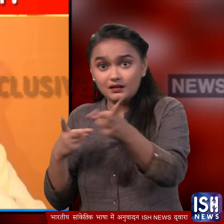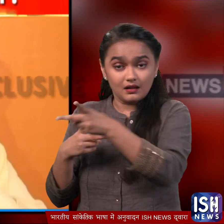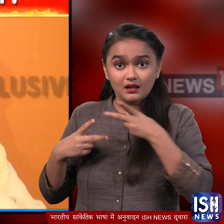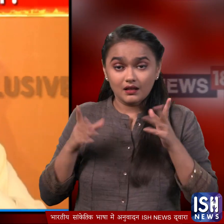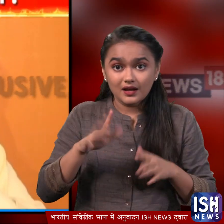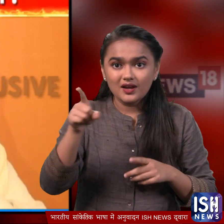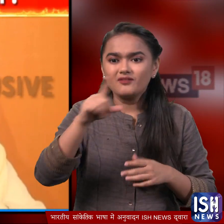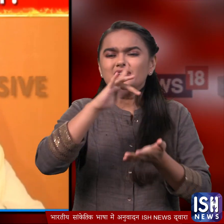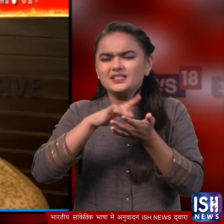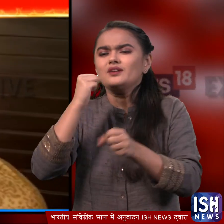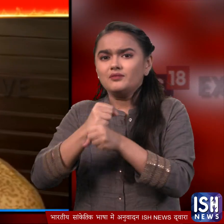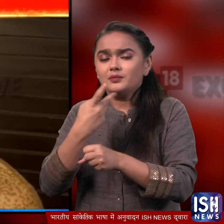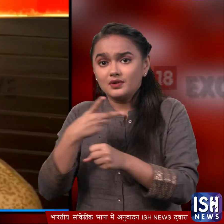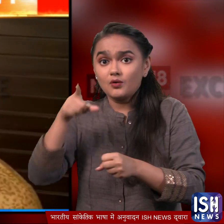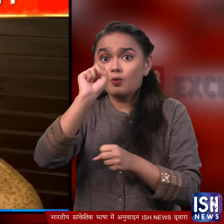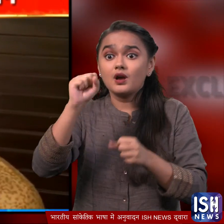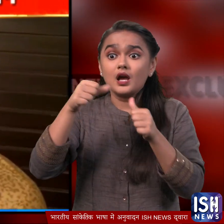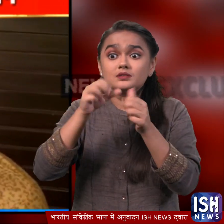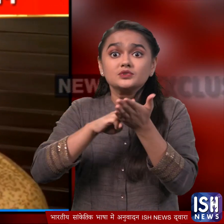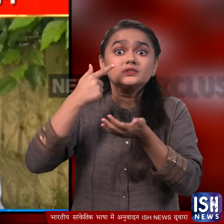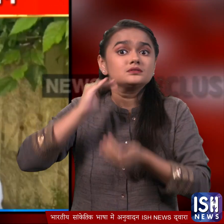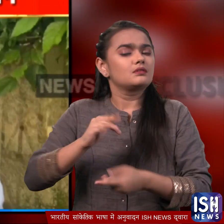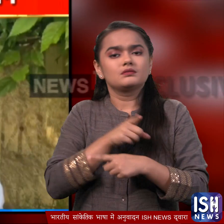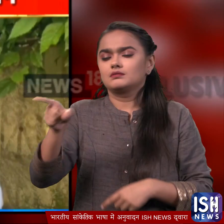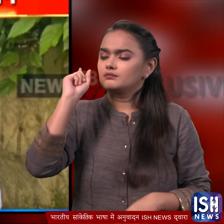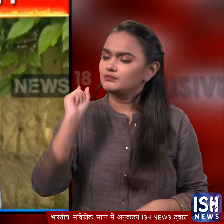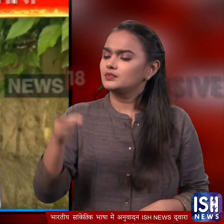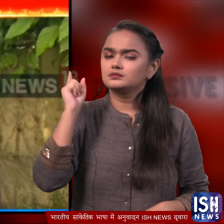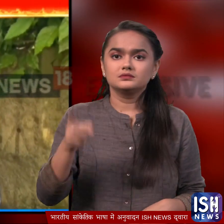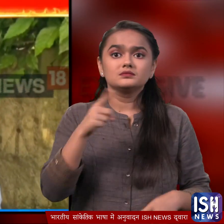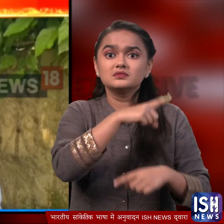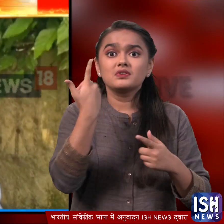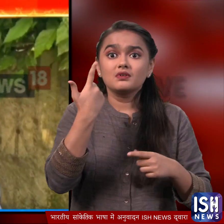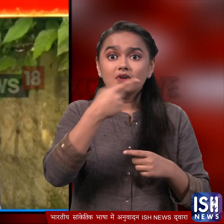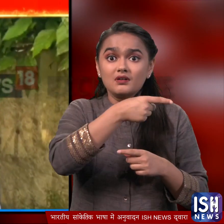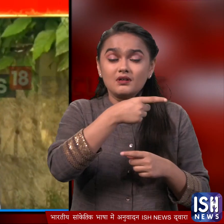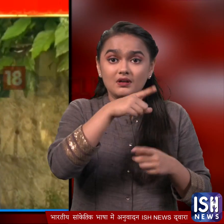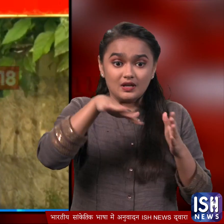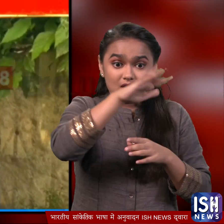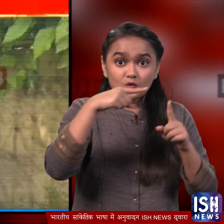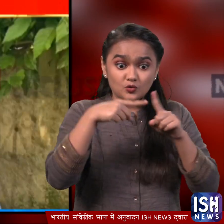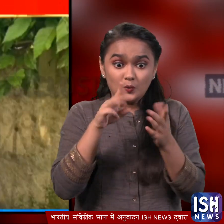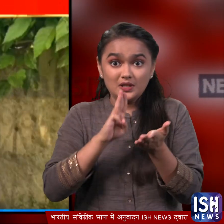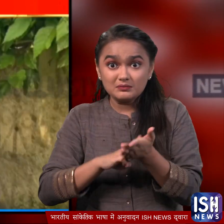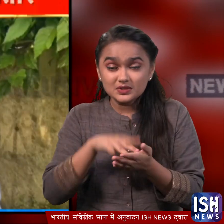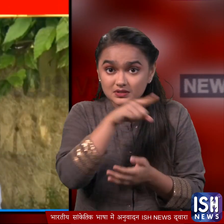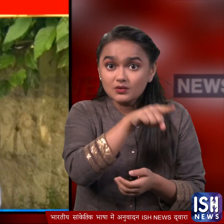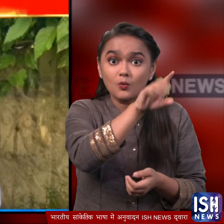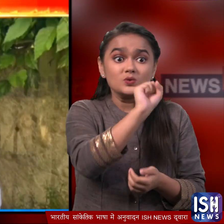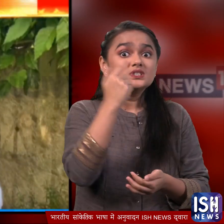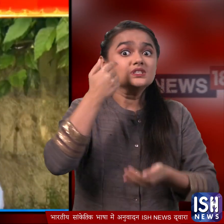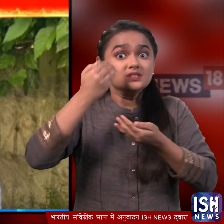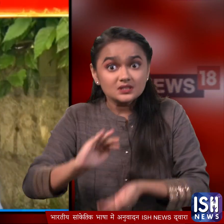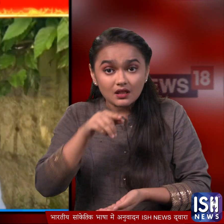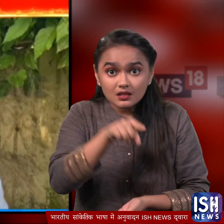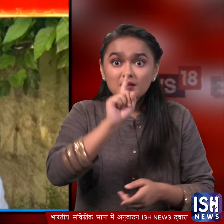सीधे केंद्रीय मंत्री अजय मिश्रा और उनके बेटे को जिम्मेदार ठहराया। केंद्रीय गृह राज्य मंत्री टोनी मिश्रा, उन पर, उनके